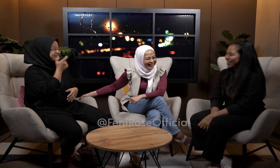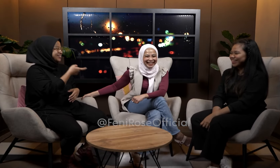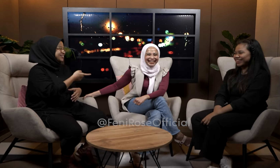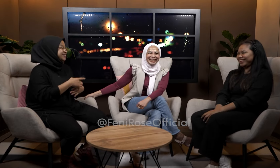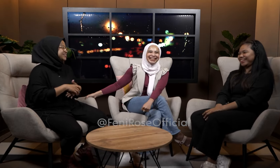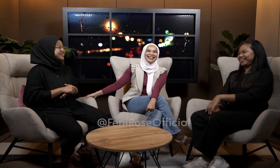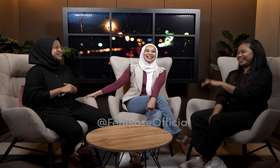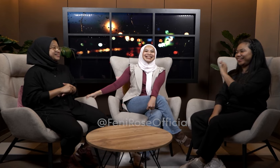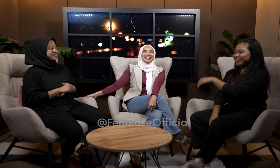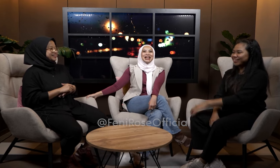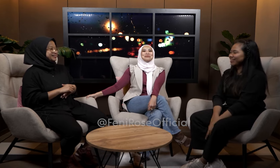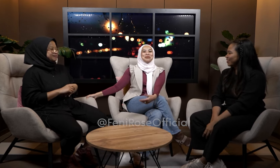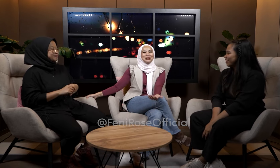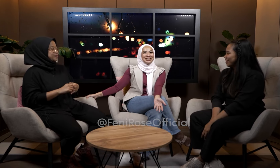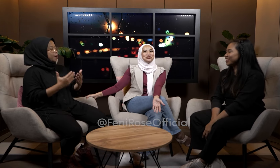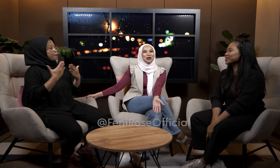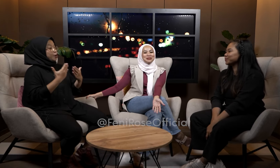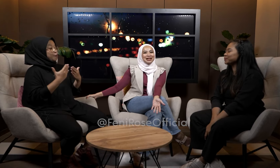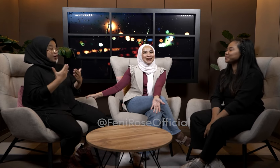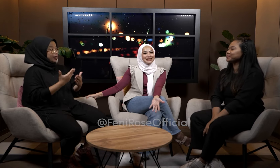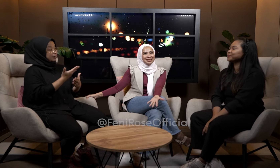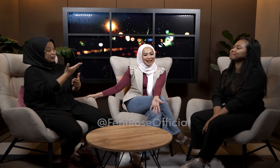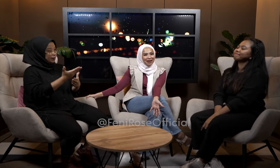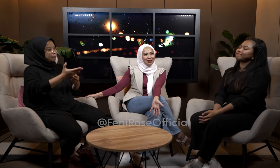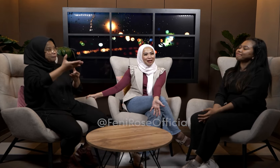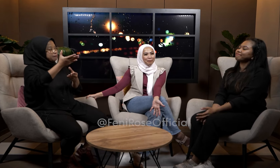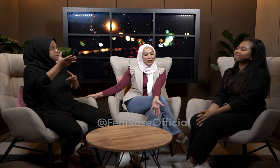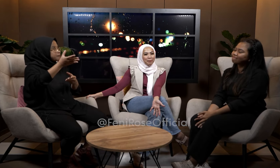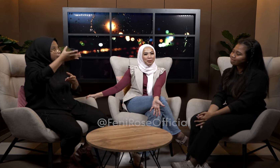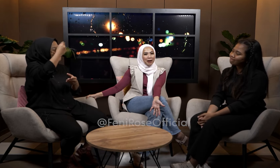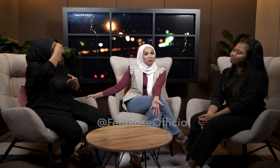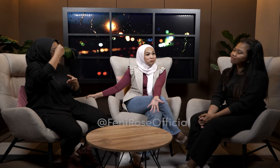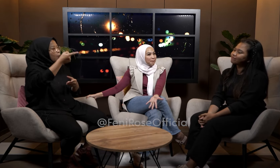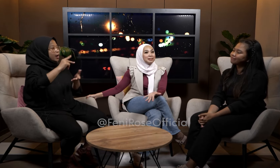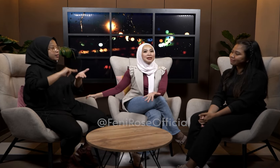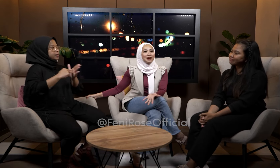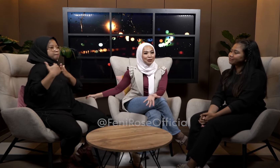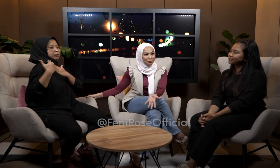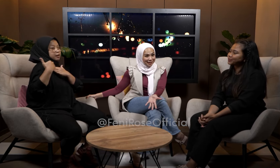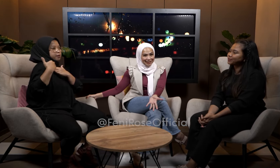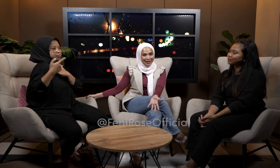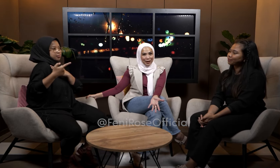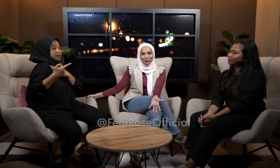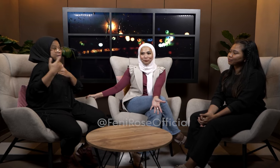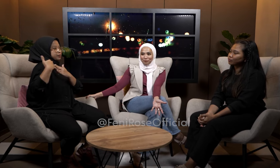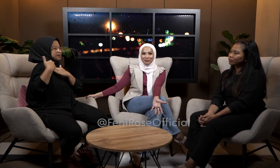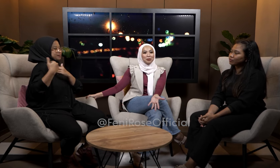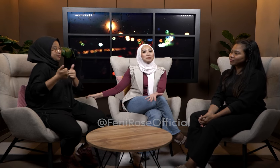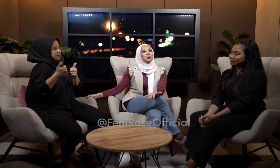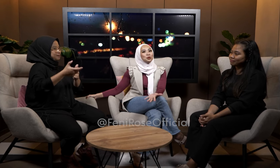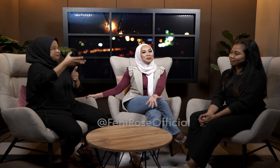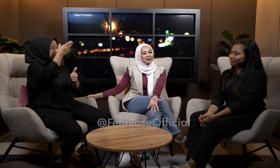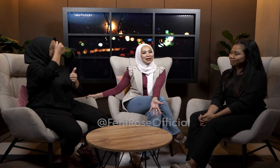apa-apa Dan mudah-mudahan ini juga bisa didengar oleh para pemangku kepentingan itu Bahasanya ya untuk bisa